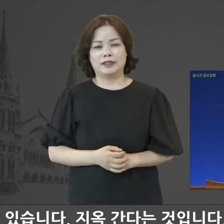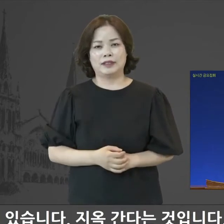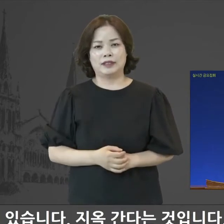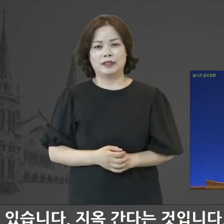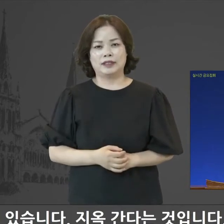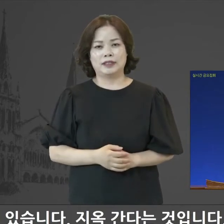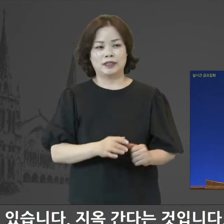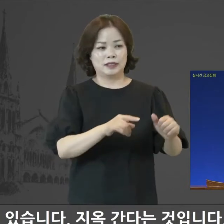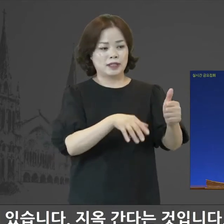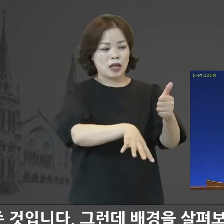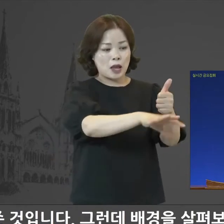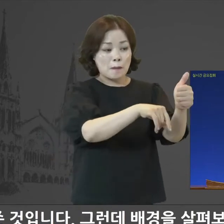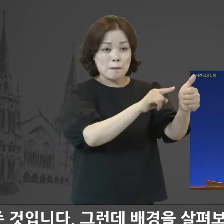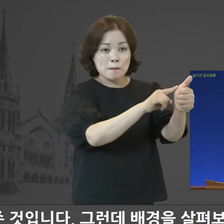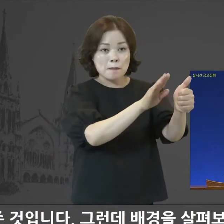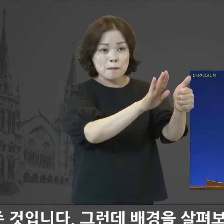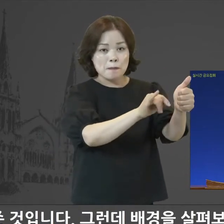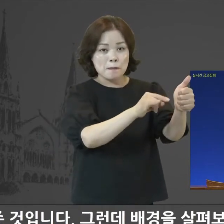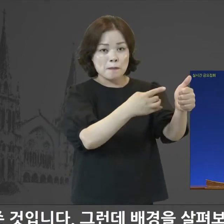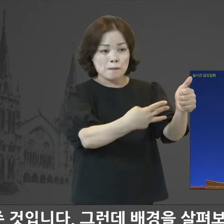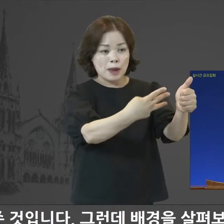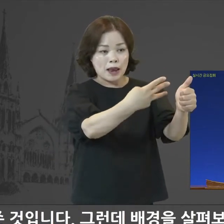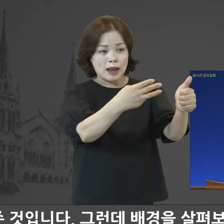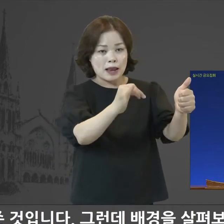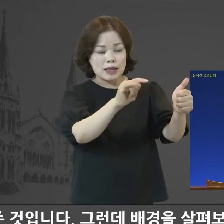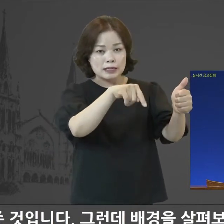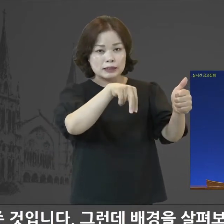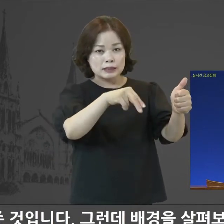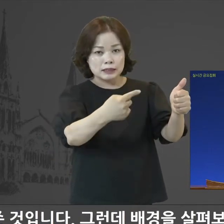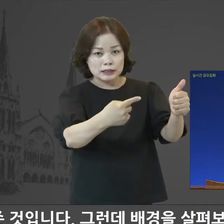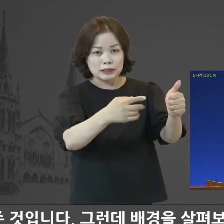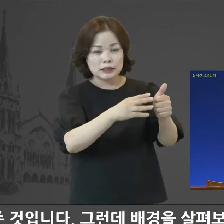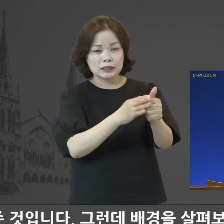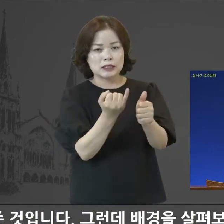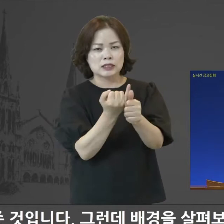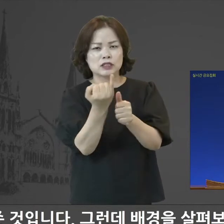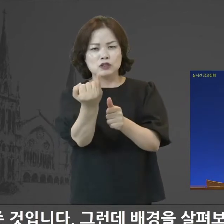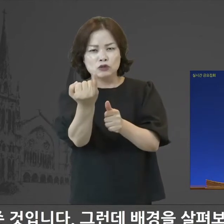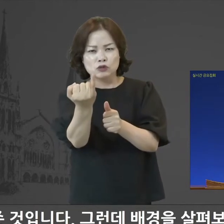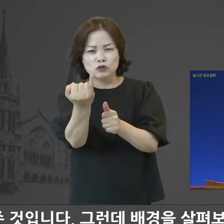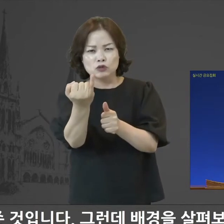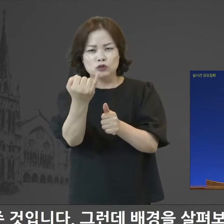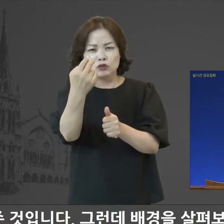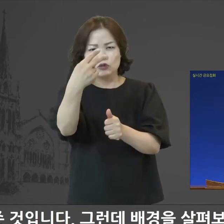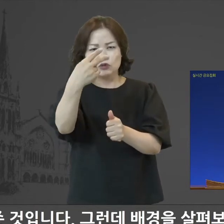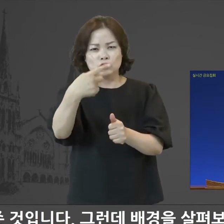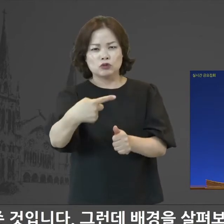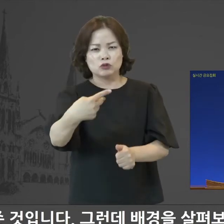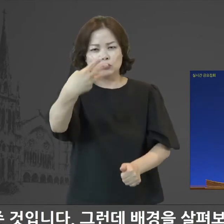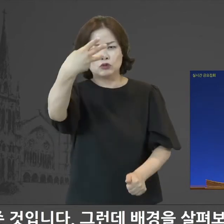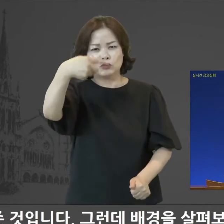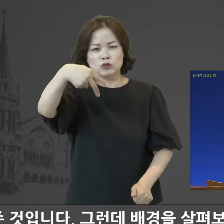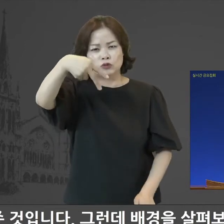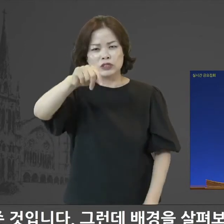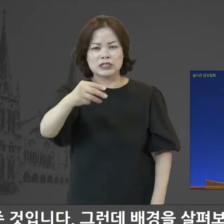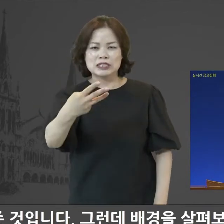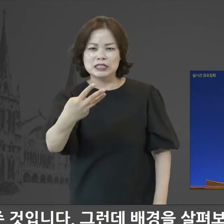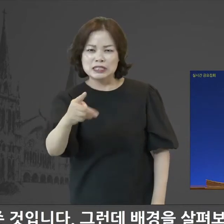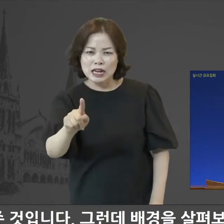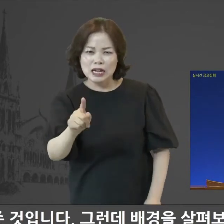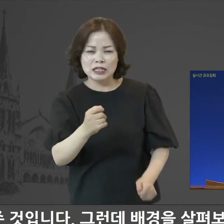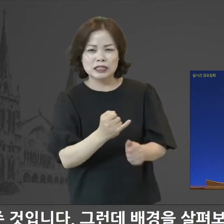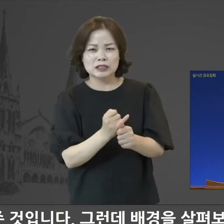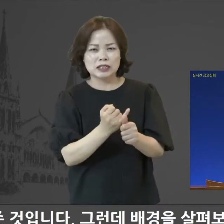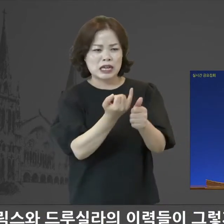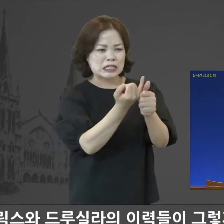이 벨릭스하고 두루실라의 이력들이 그렇게 좋지가 않습니다. 그러니까